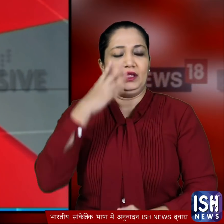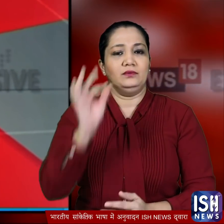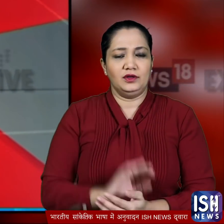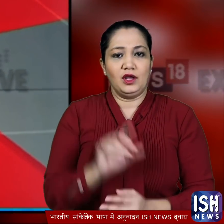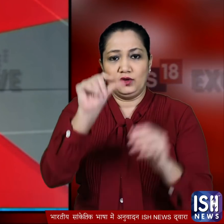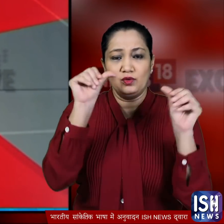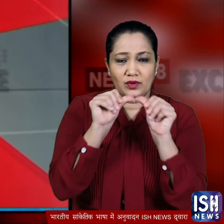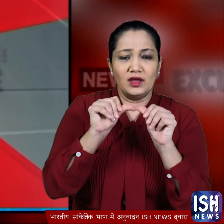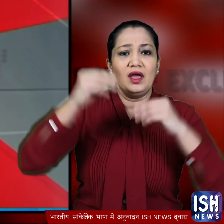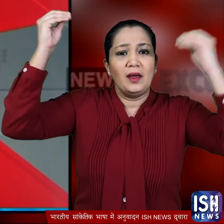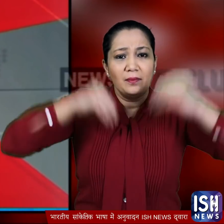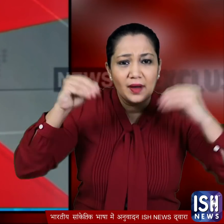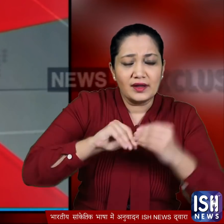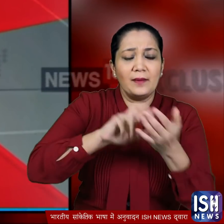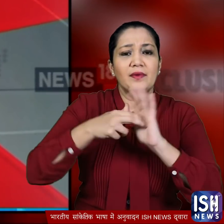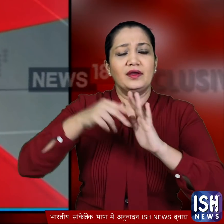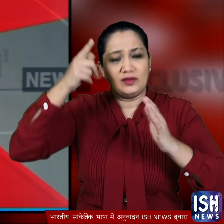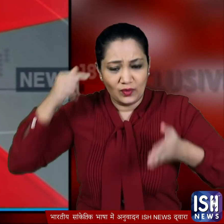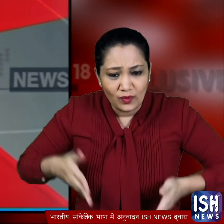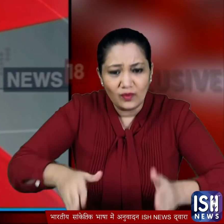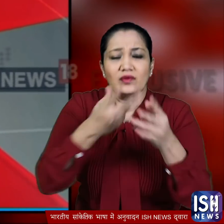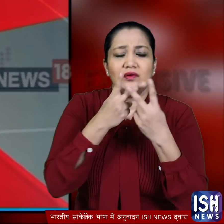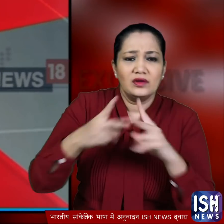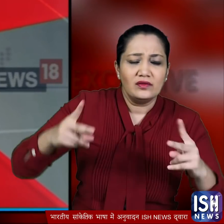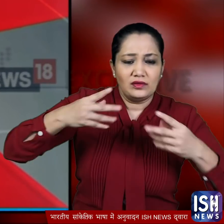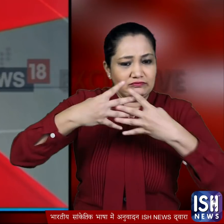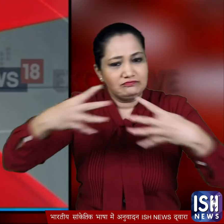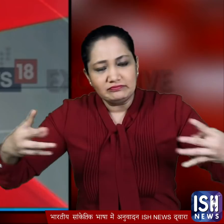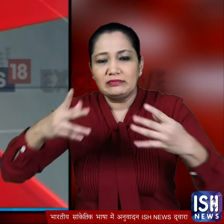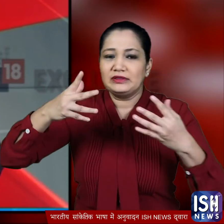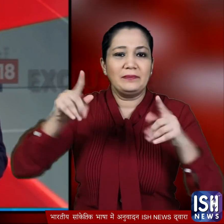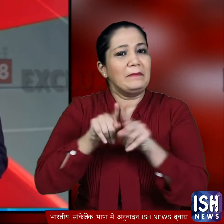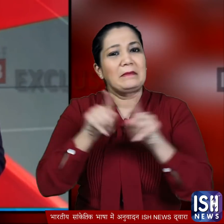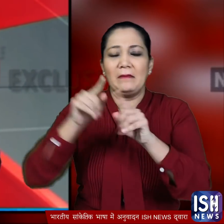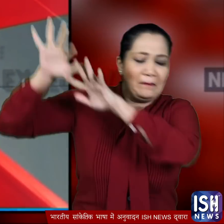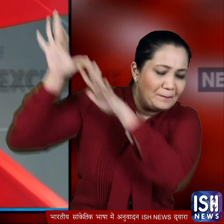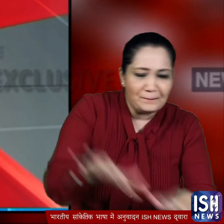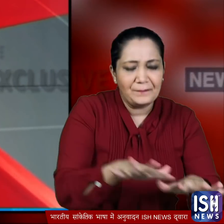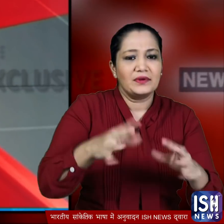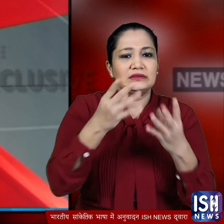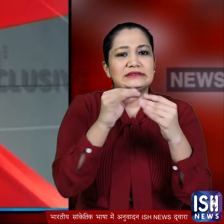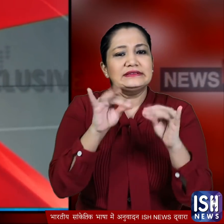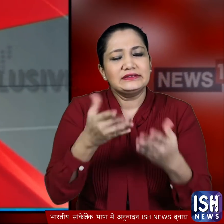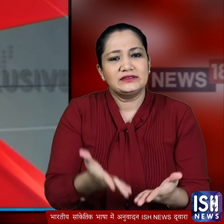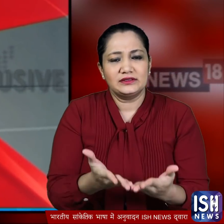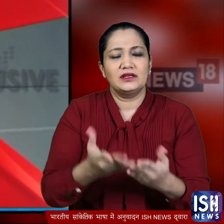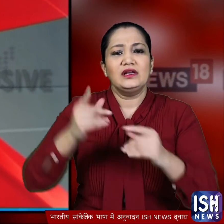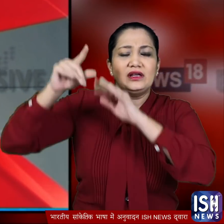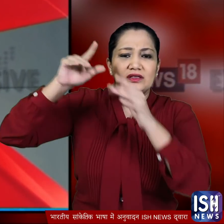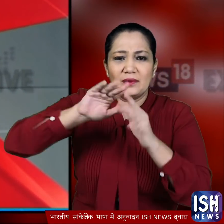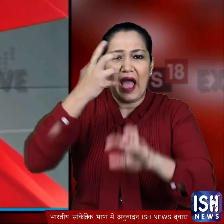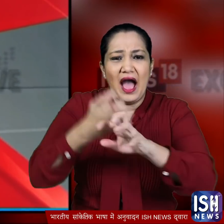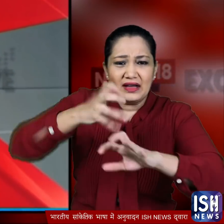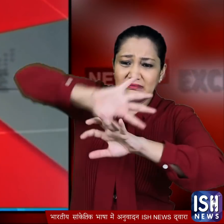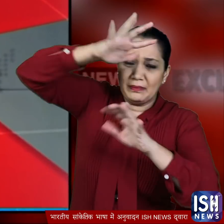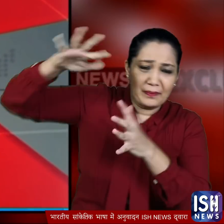है कि उत्तराखंड में अब बारिश का मतलब सड़कों पर मलबे का बैरिकेड ही हो गया। जहां लगातार 2 दिन से बारिश के बाद पहाड़ों की मिट्टी और चट्टानें